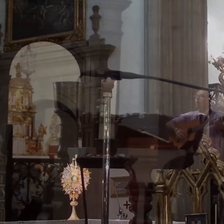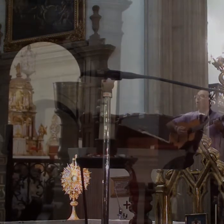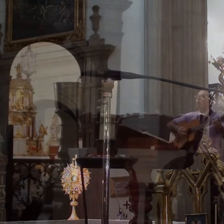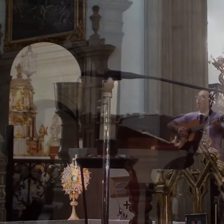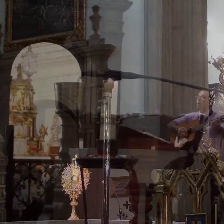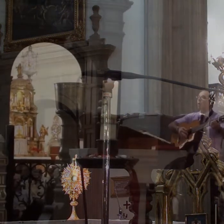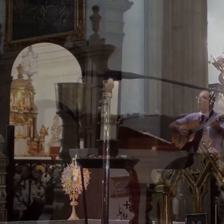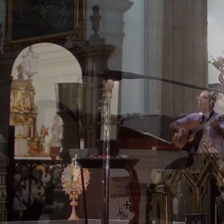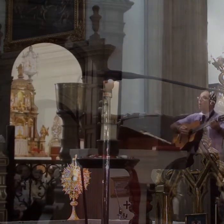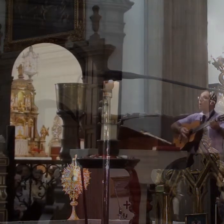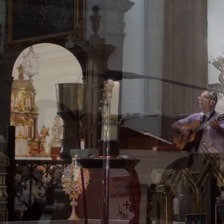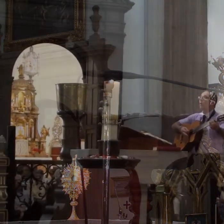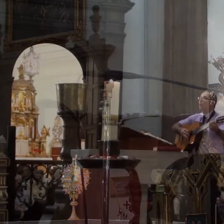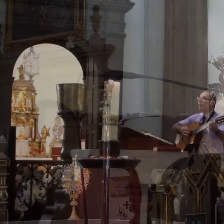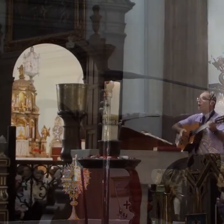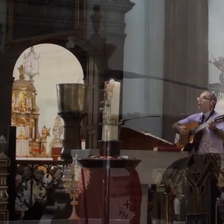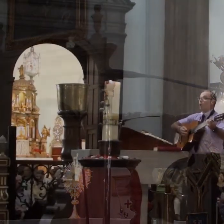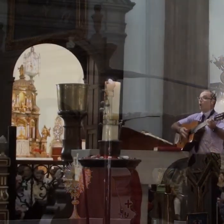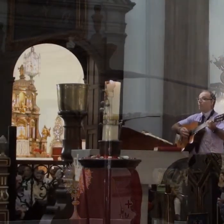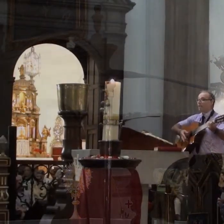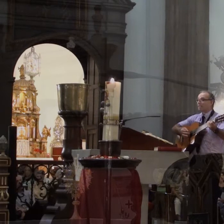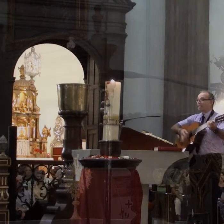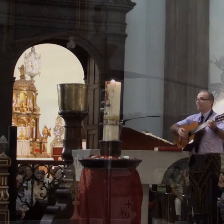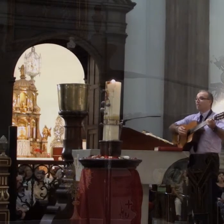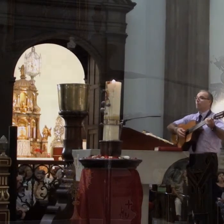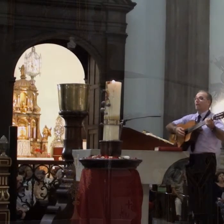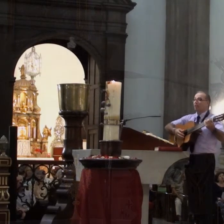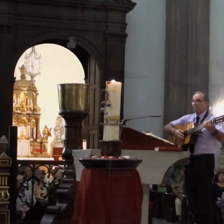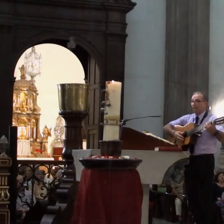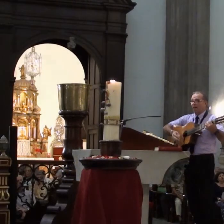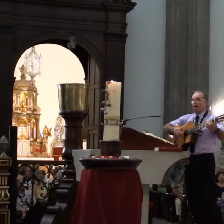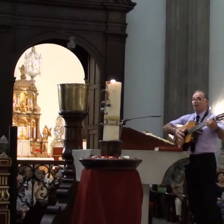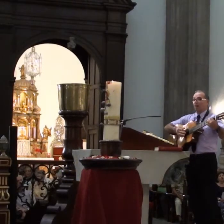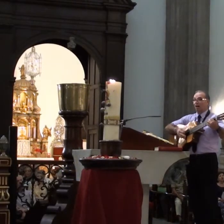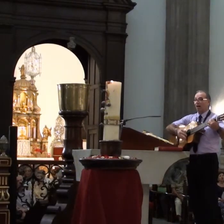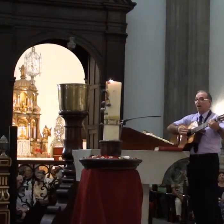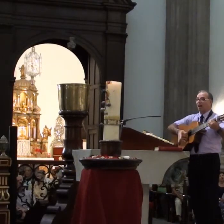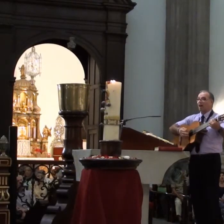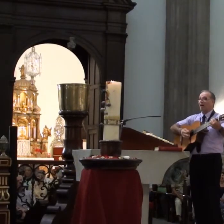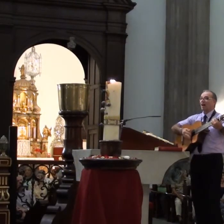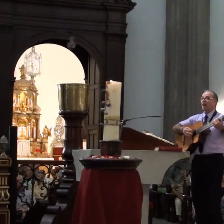el amor no me sirve